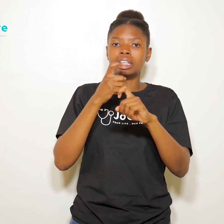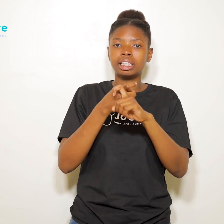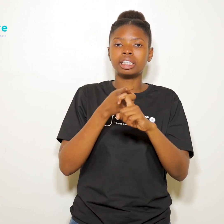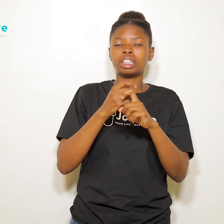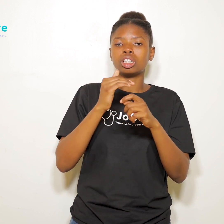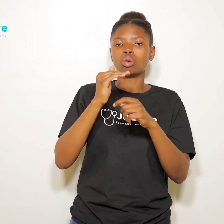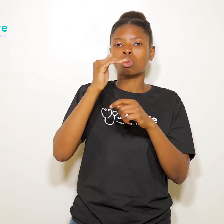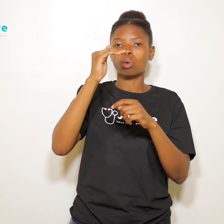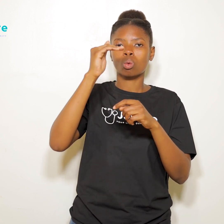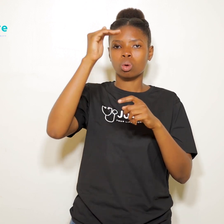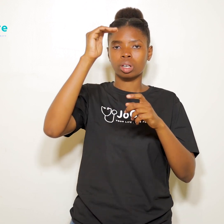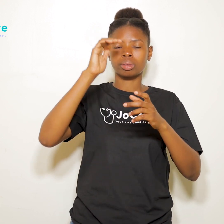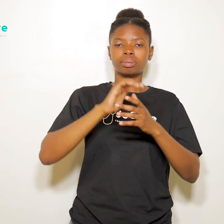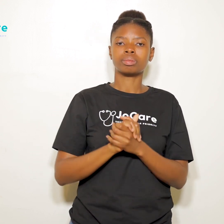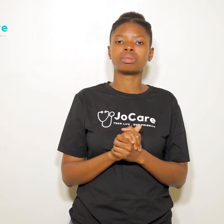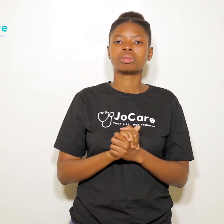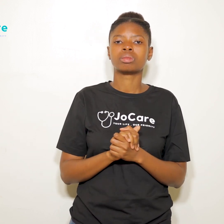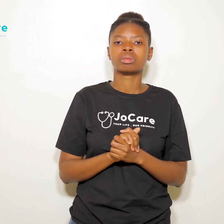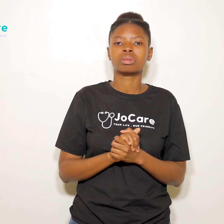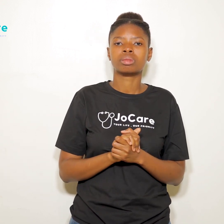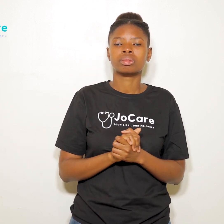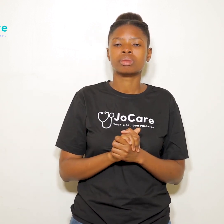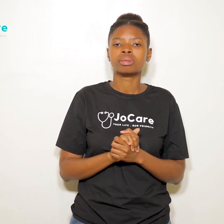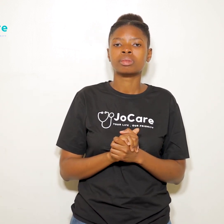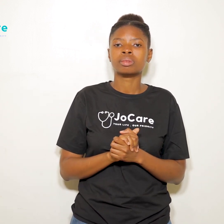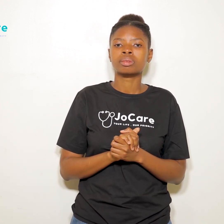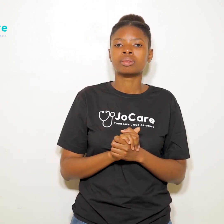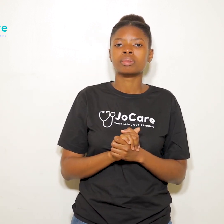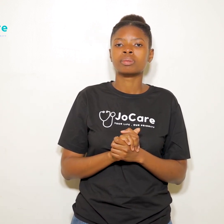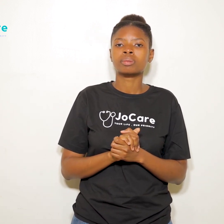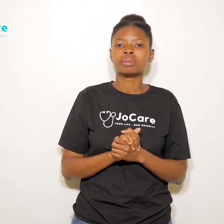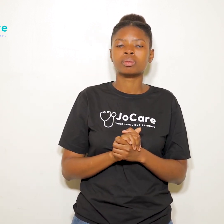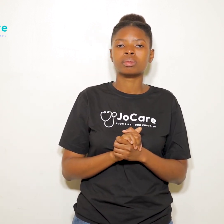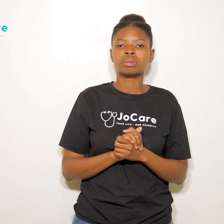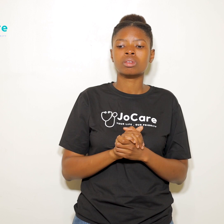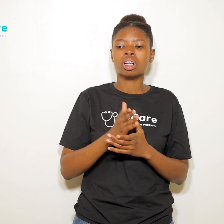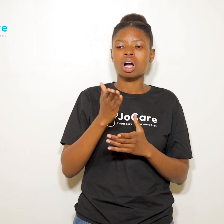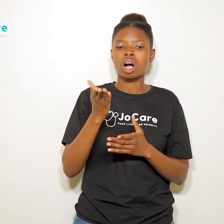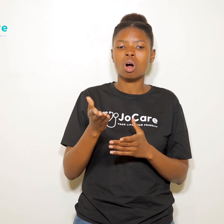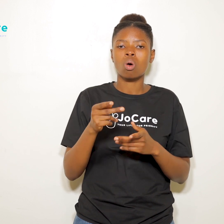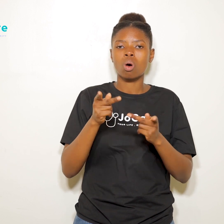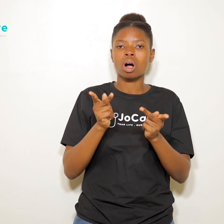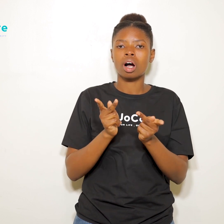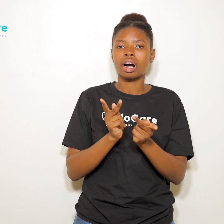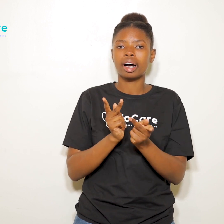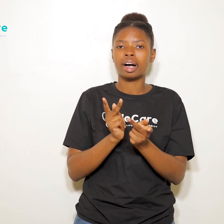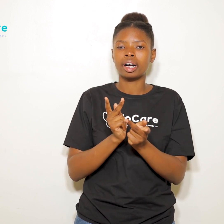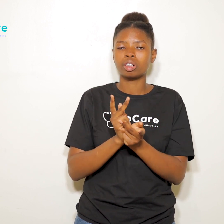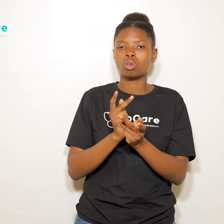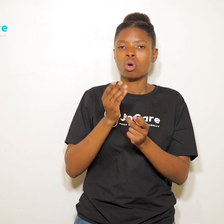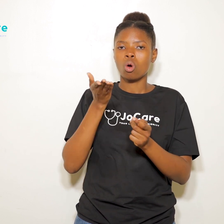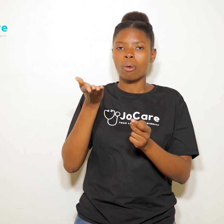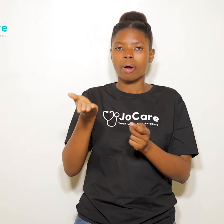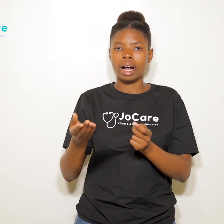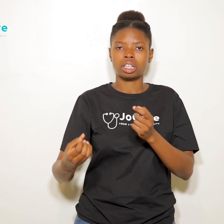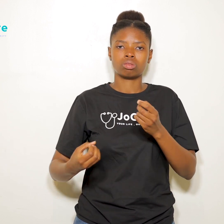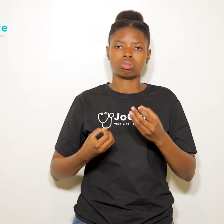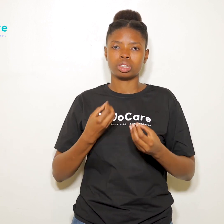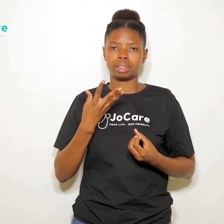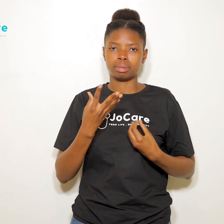Okay. Proliferative phase. Yego. Hanyuma rero aho ngaho hormone nyinshi ziba zihari, hari iyo twavuze yitwa